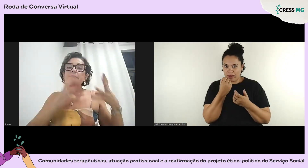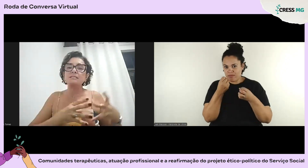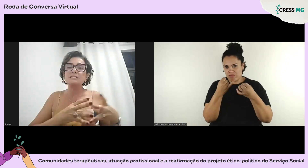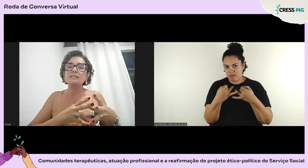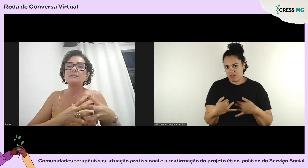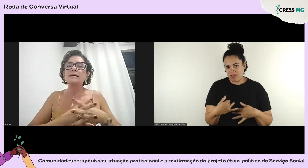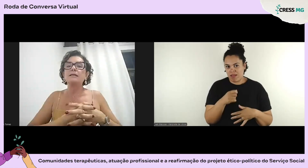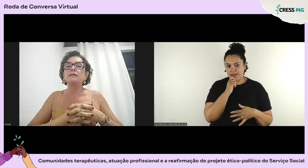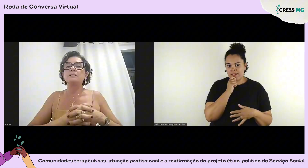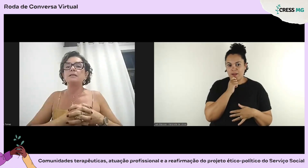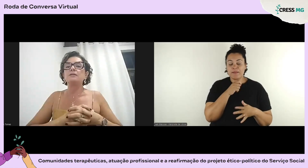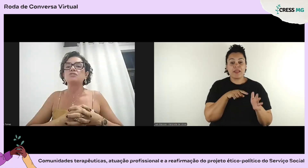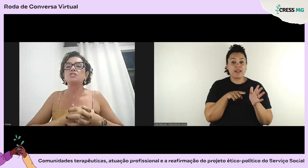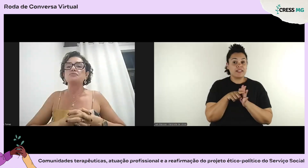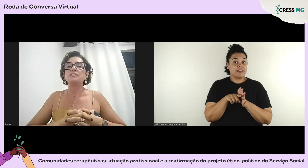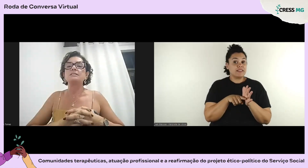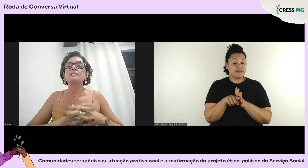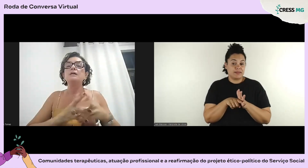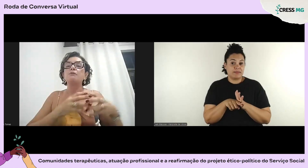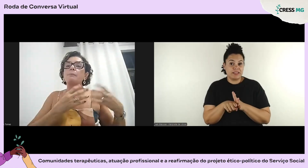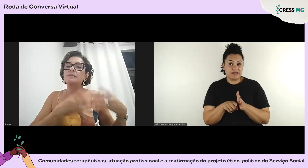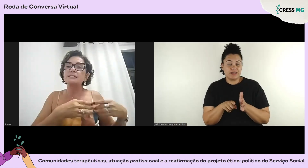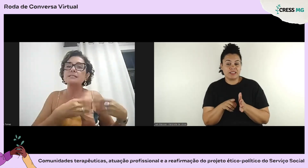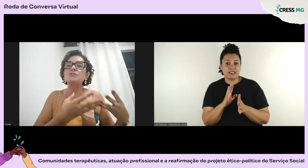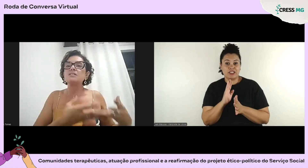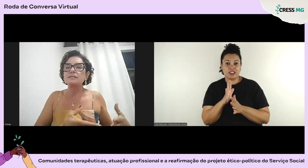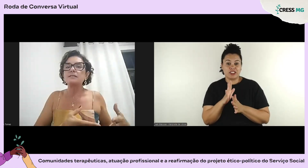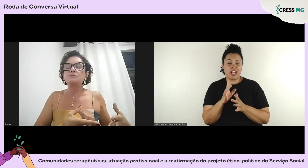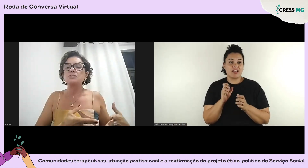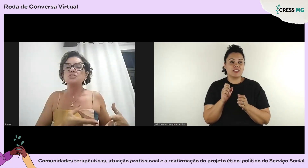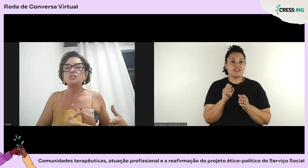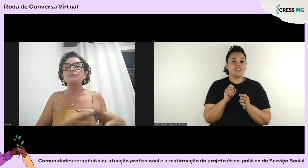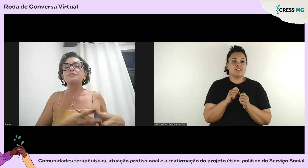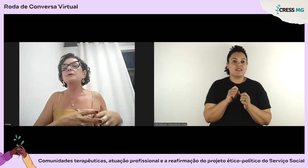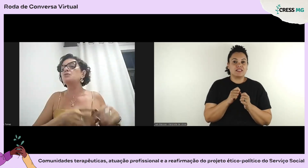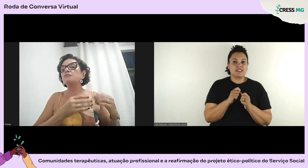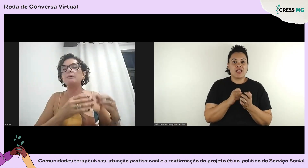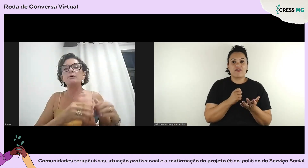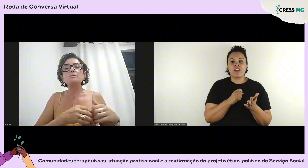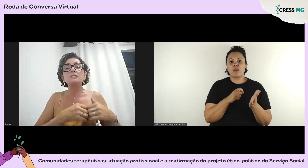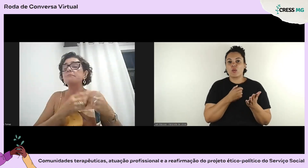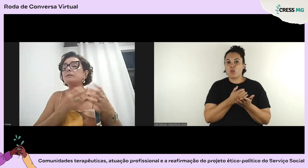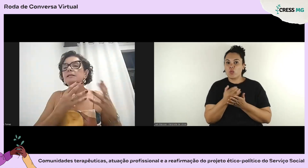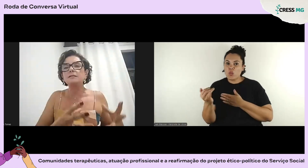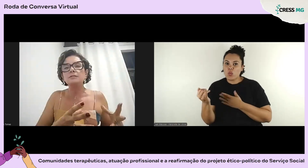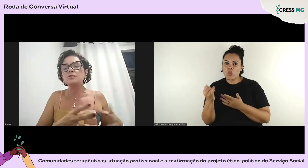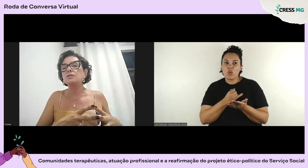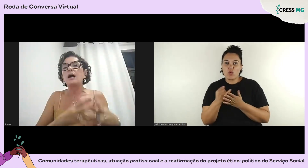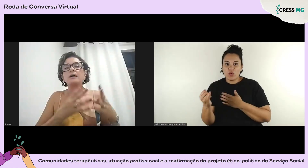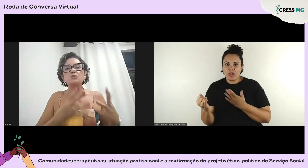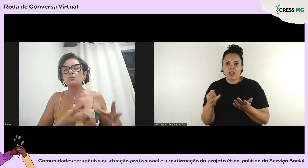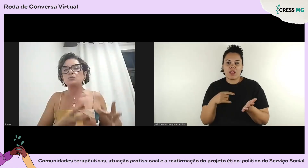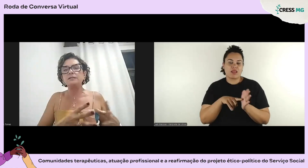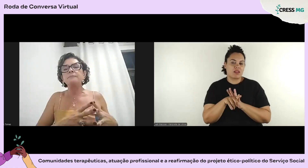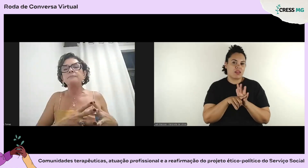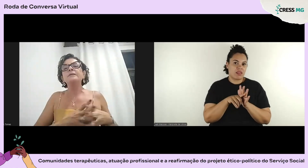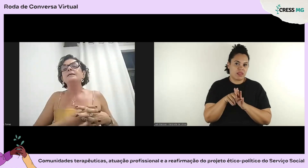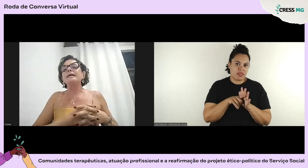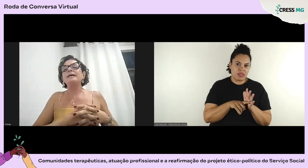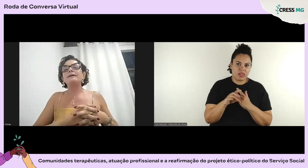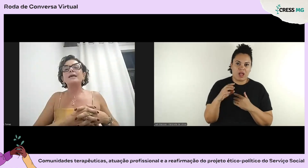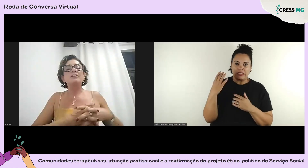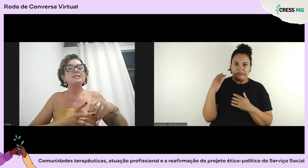referenciar, essa pesquisa, né, que a gente fez, foi uma pesquisa de iniciação científica, que eu tive uma bolsista brilhante, a